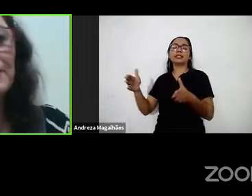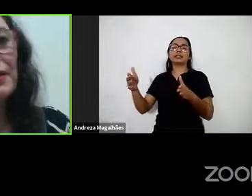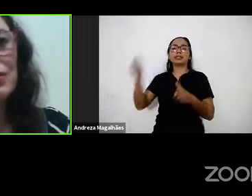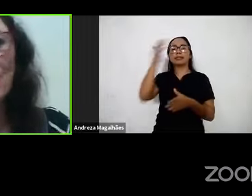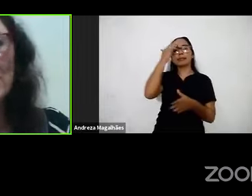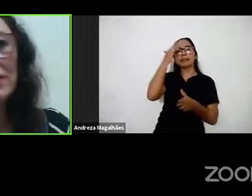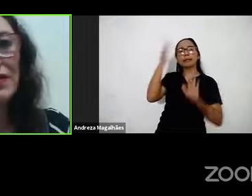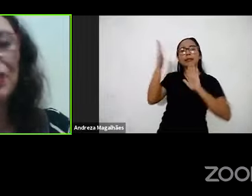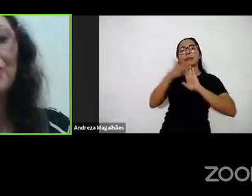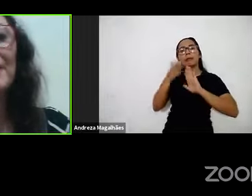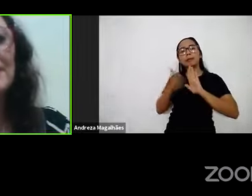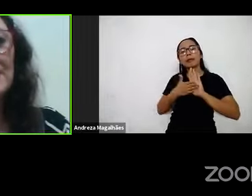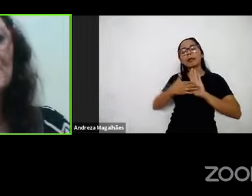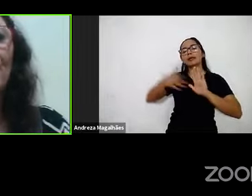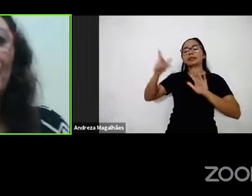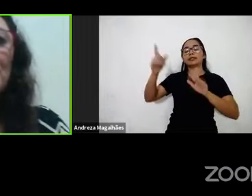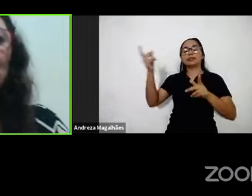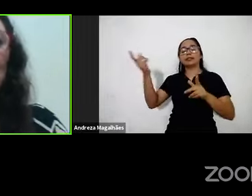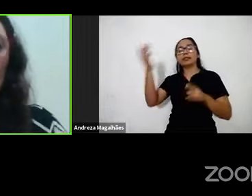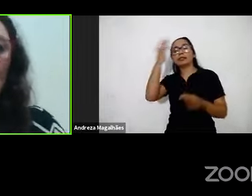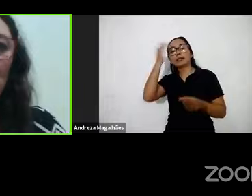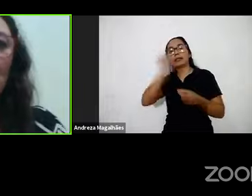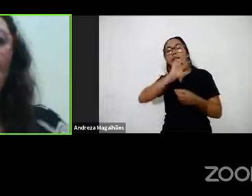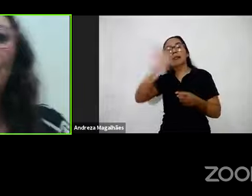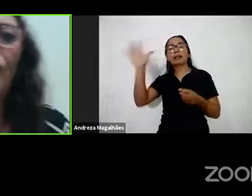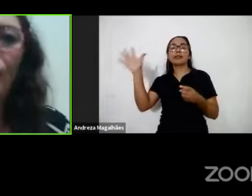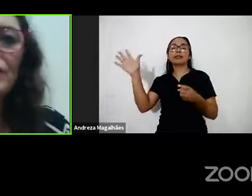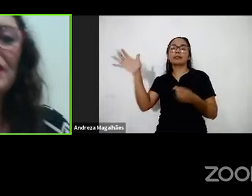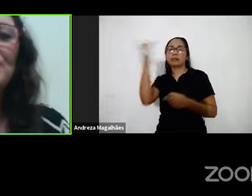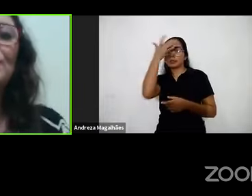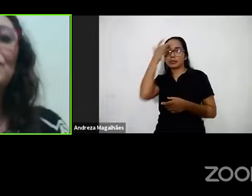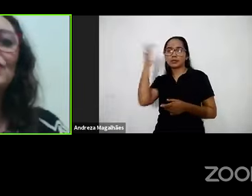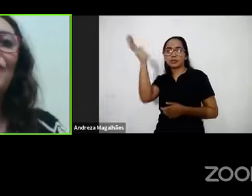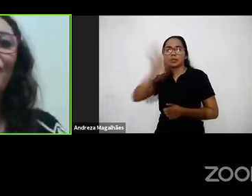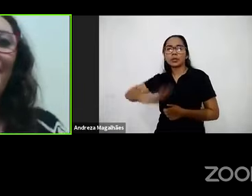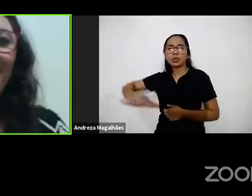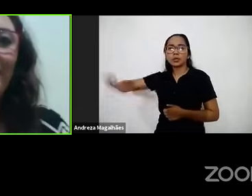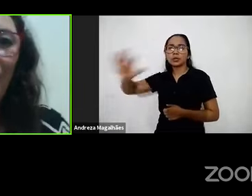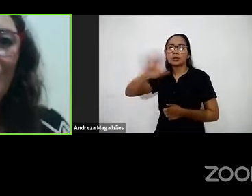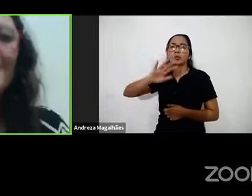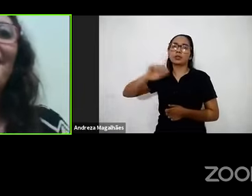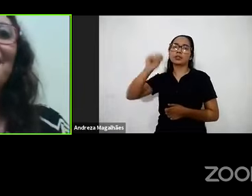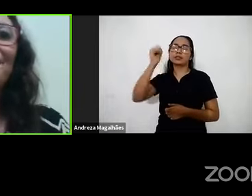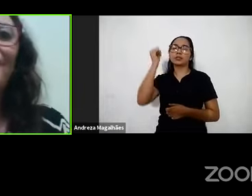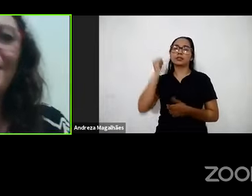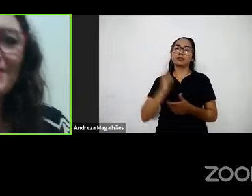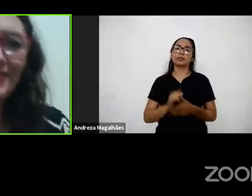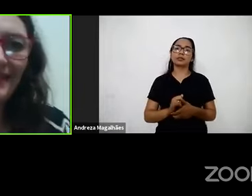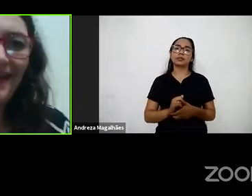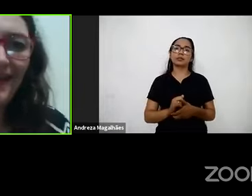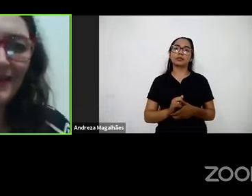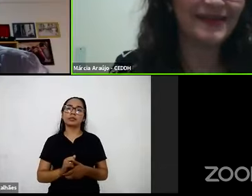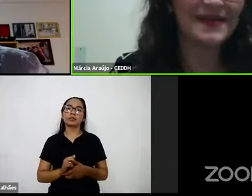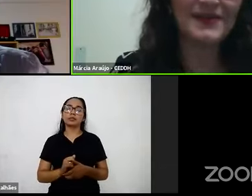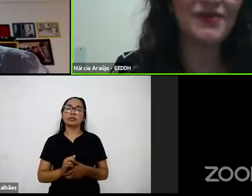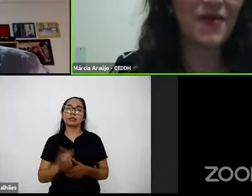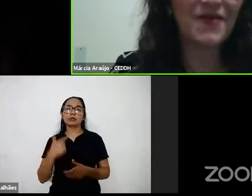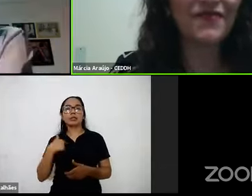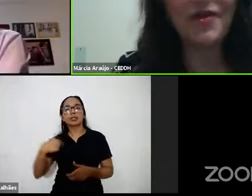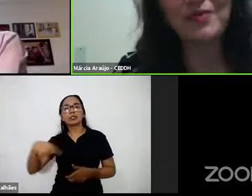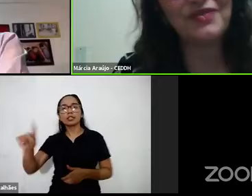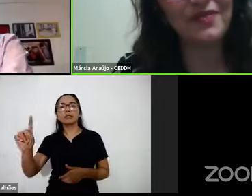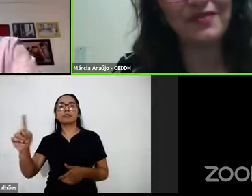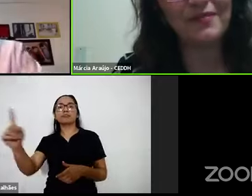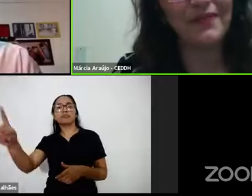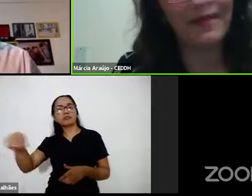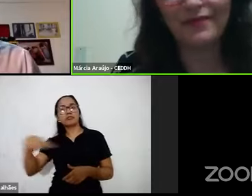ouvir as pessoas. A gente precisa ouvir as pessoas em seus territórios. Se as pessoas não vêm até nós, vamos até elas, de alguma